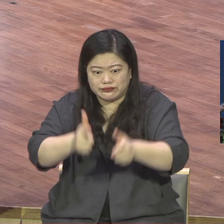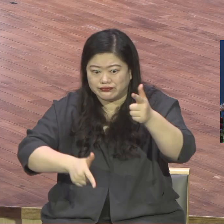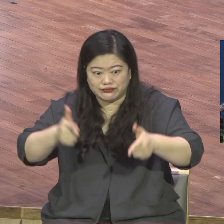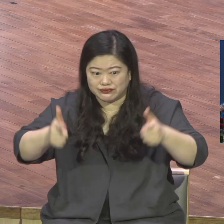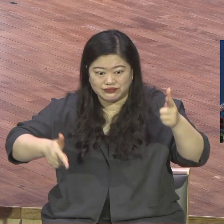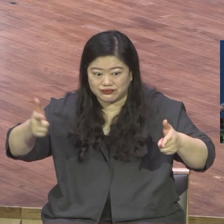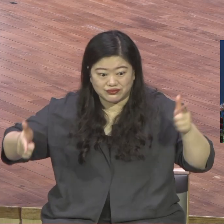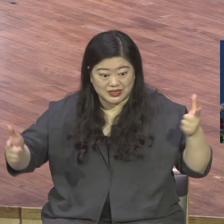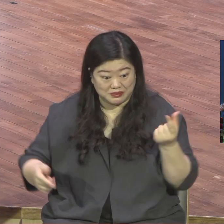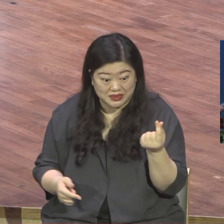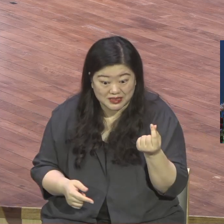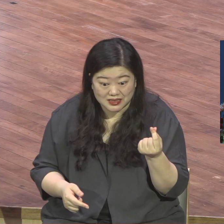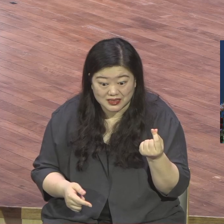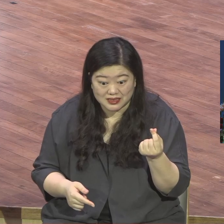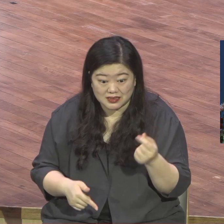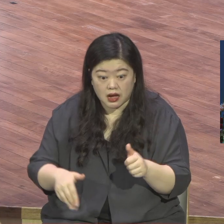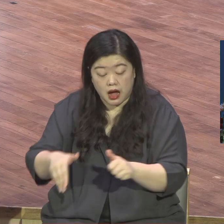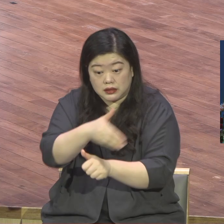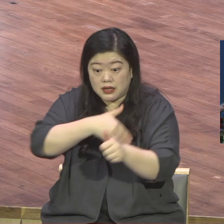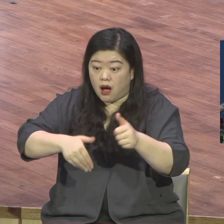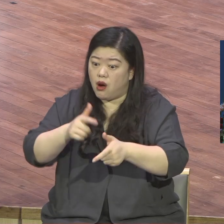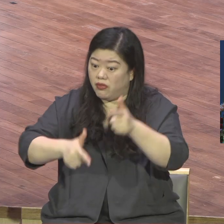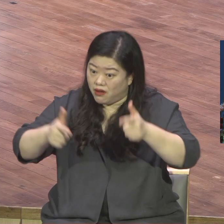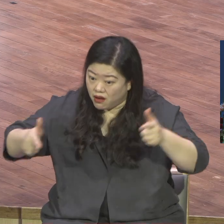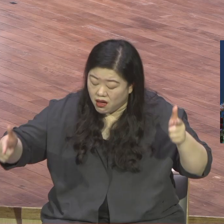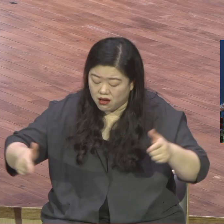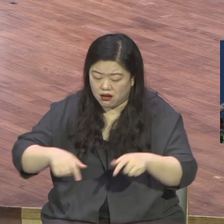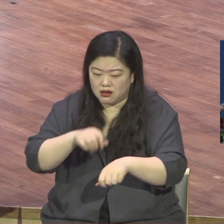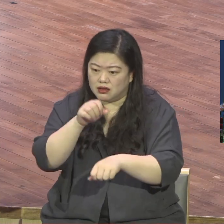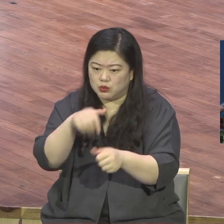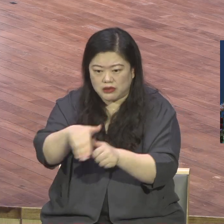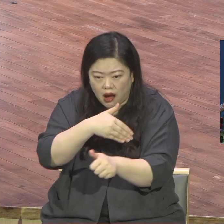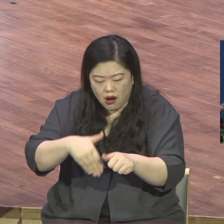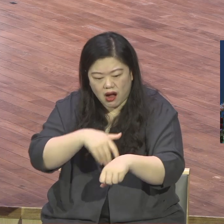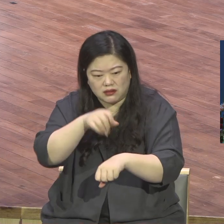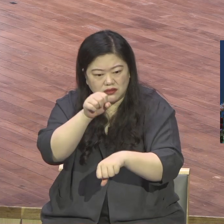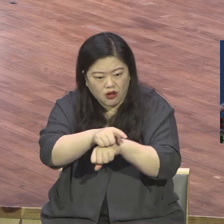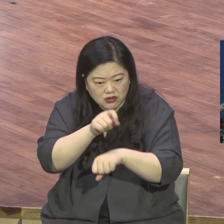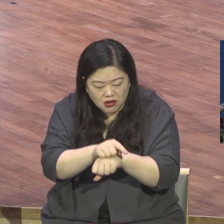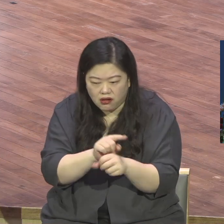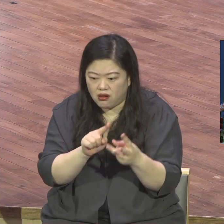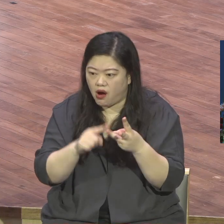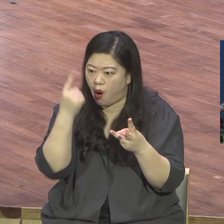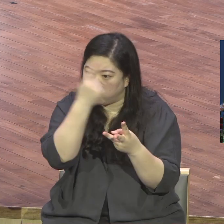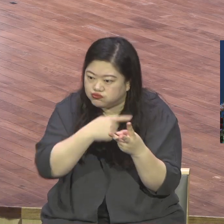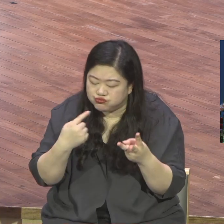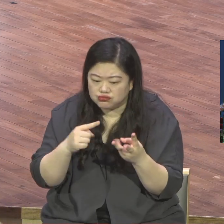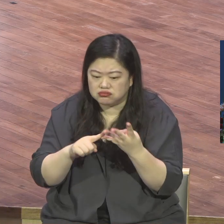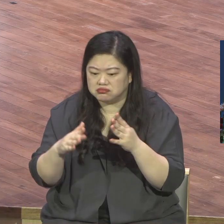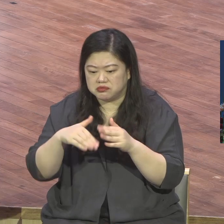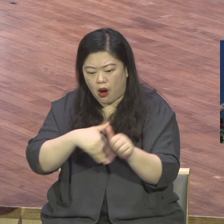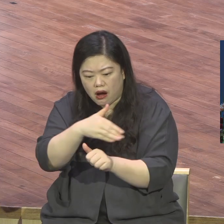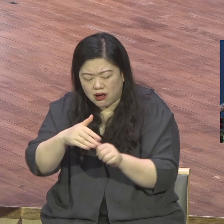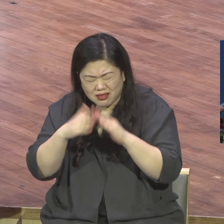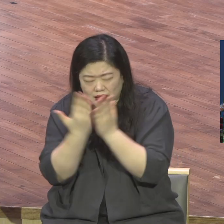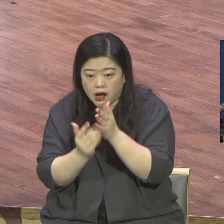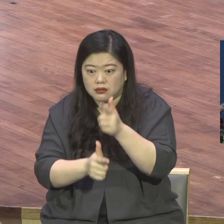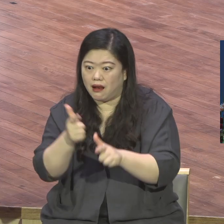만인 만색. 하나님께서 모든 사람을 똑같이 만들지 않았기 때문에